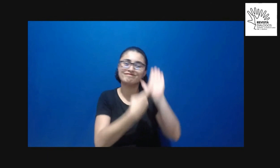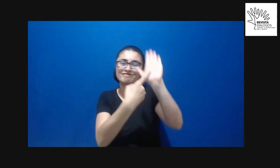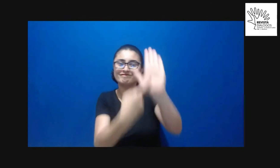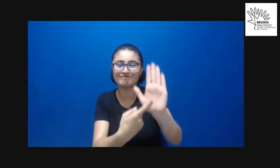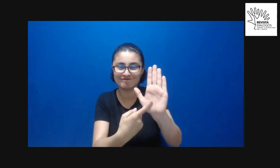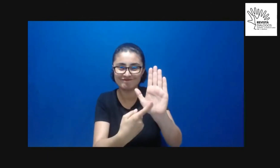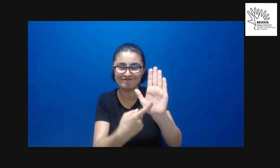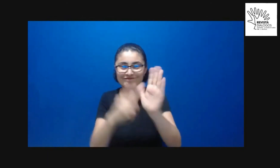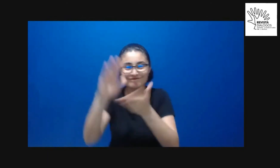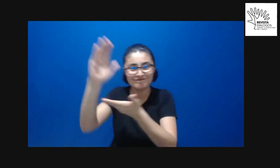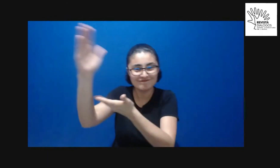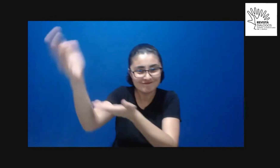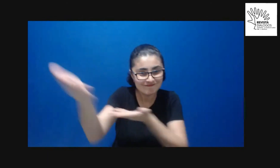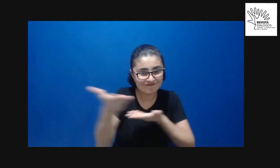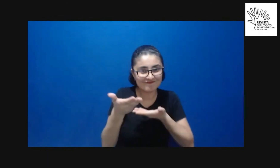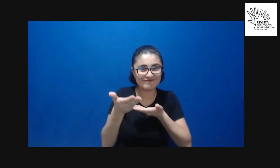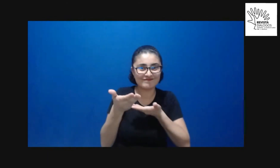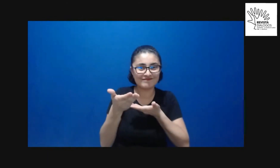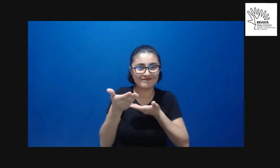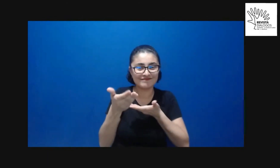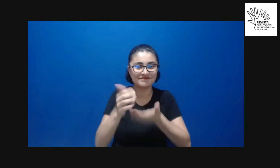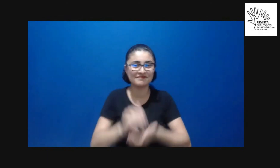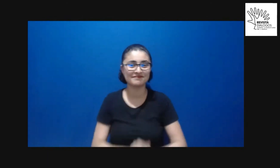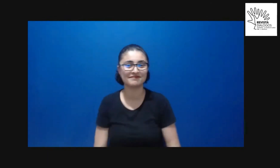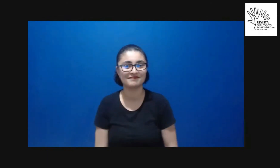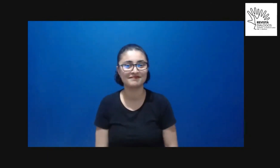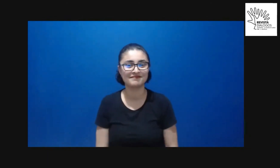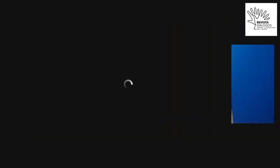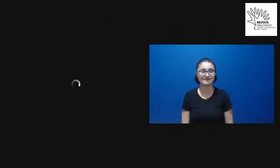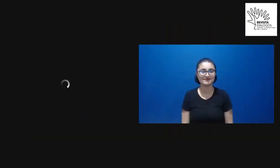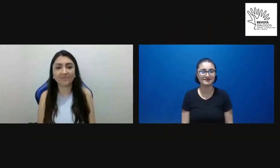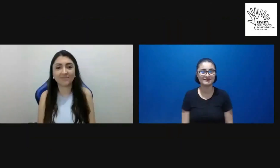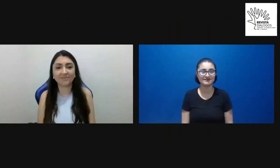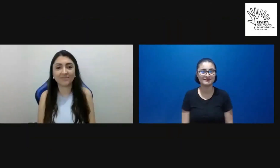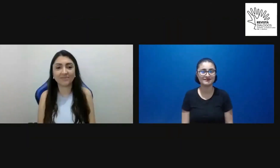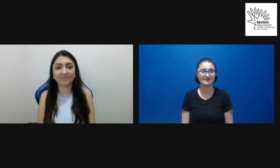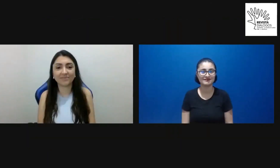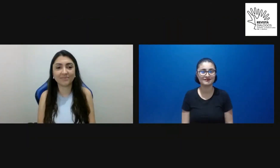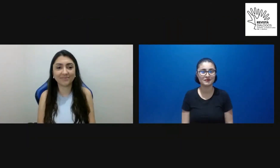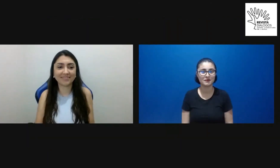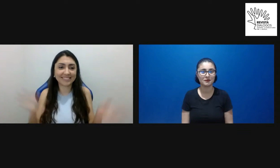Gostaria de apresentar a vocês nossa primeira convidada.